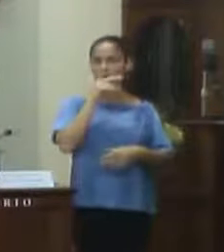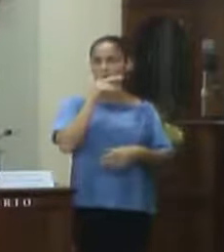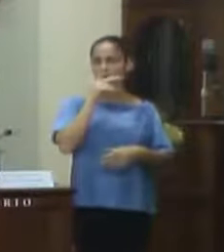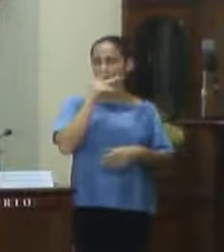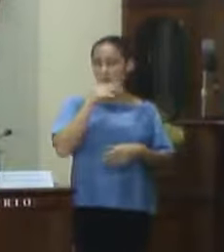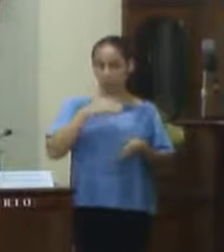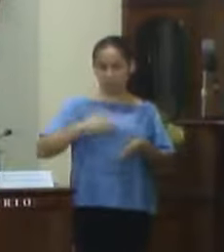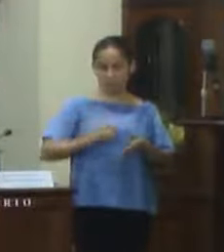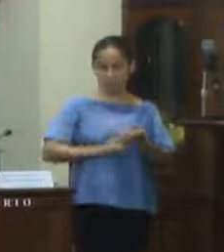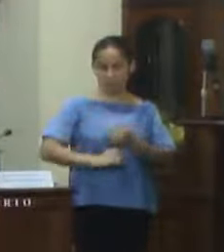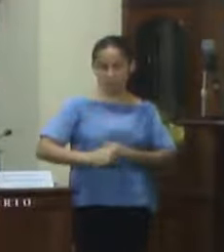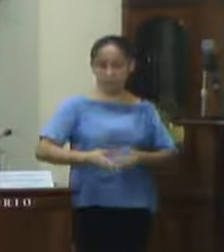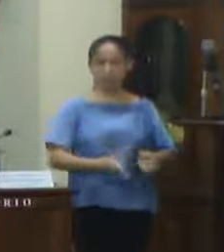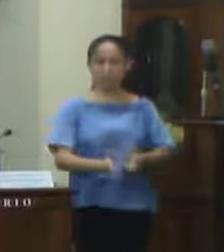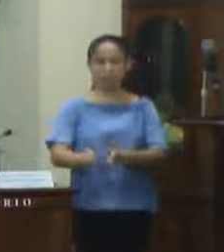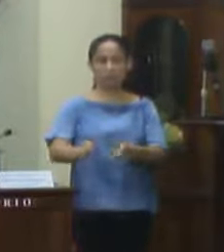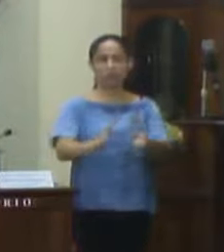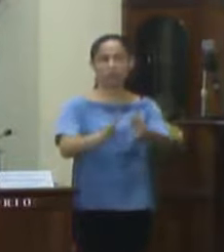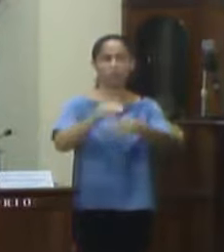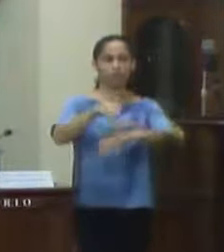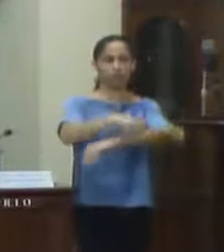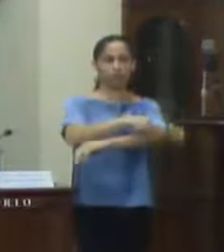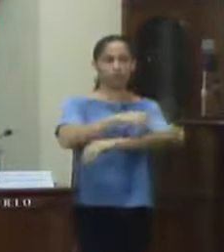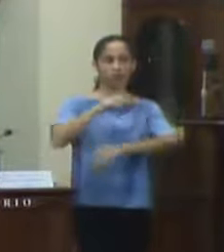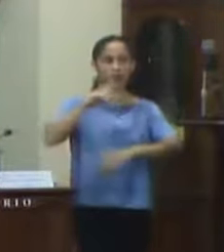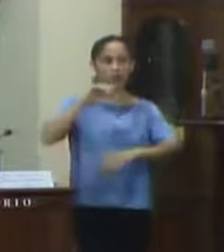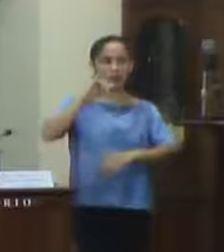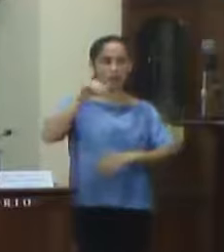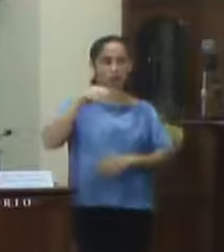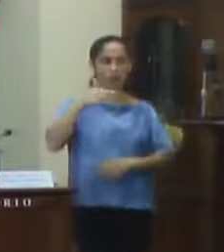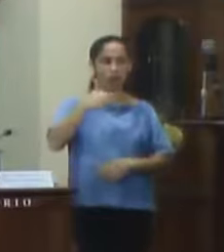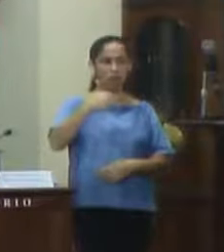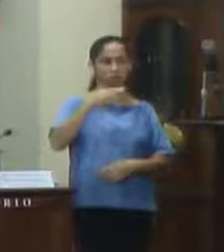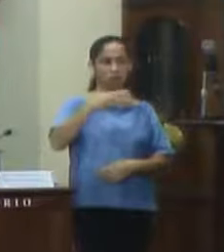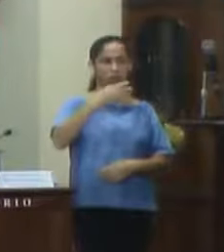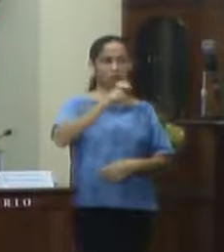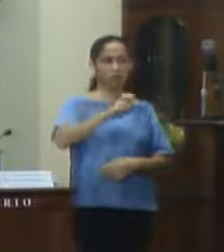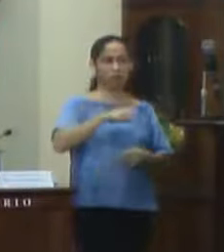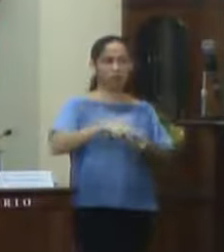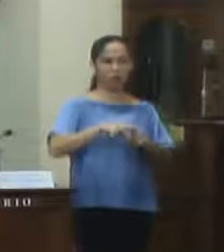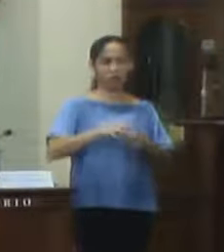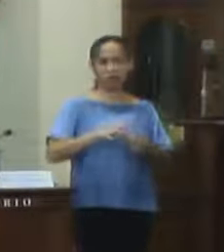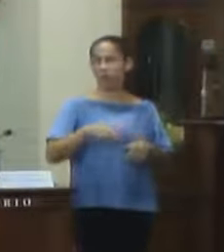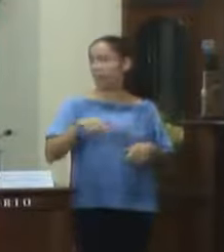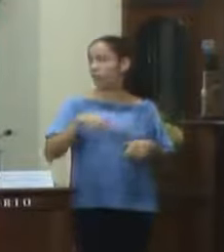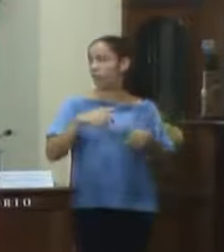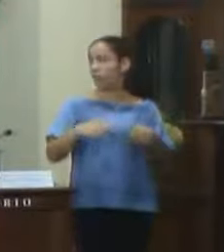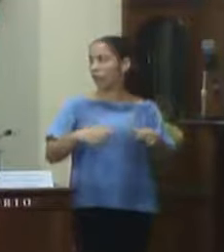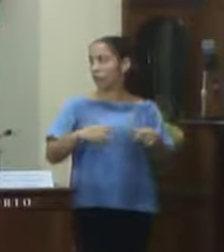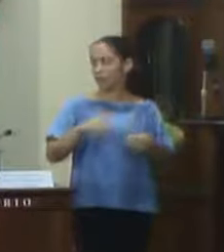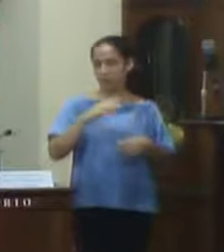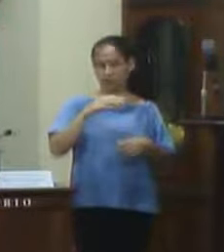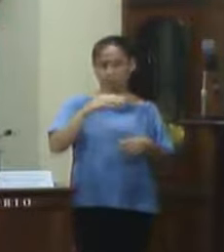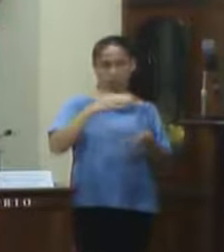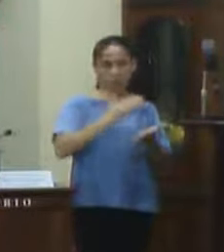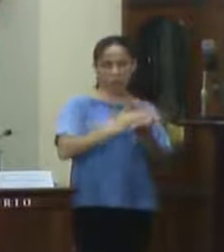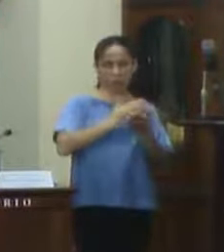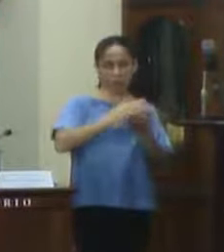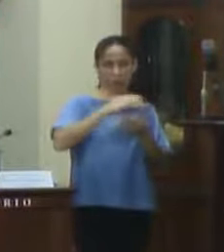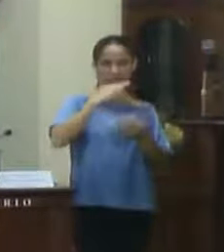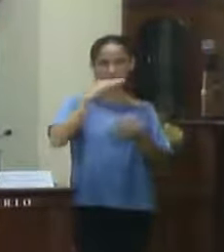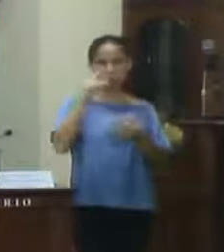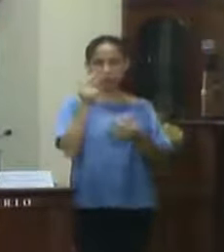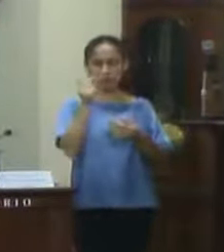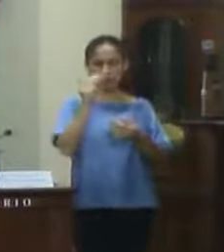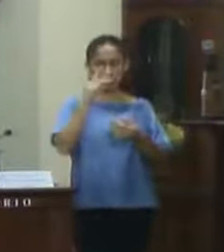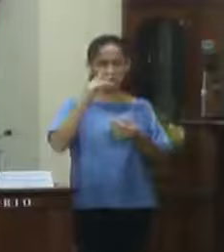da RJ-145 entre as localidades de Santa Terezinha até Chacrinha, em Valença, a fim de que possa fazer o